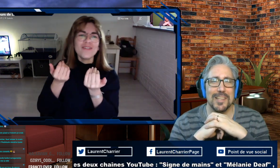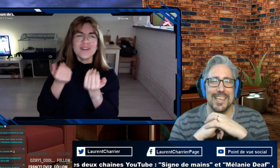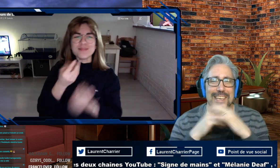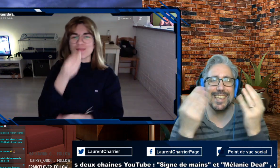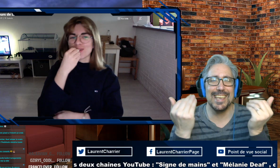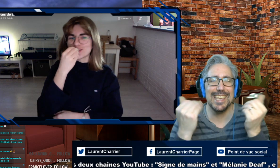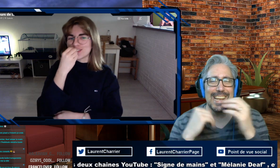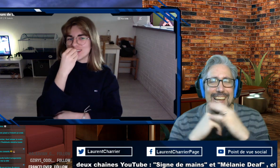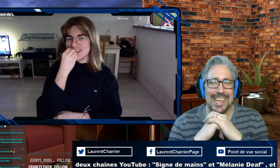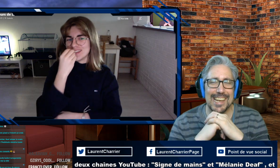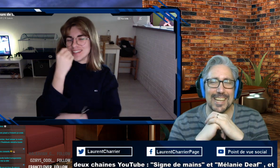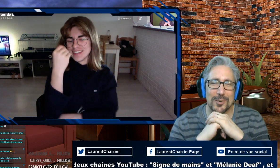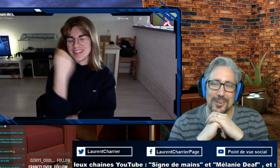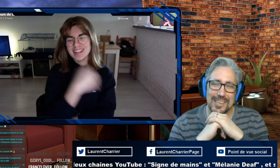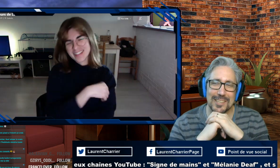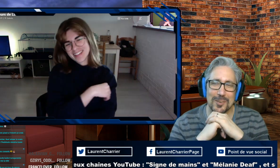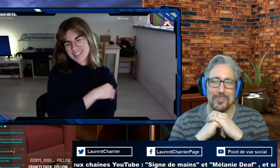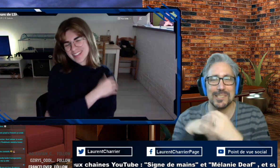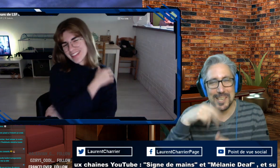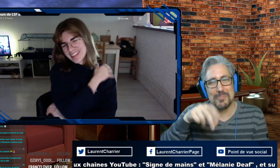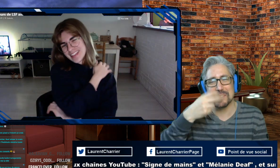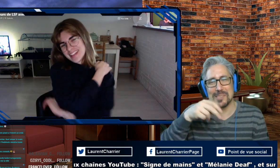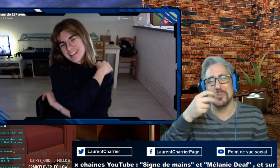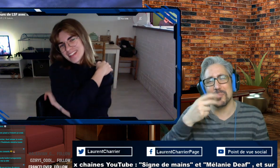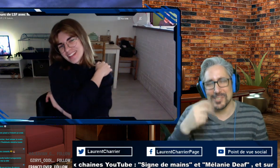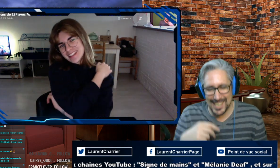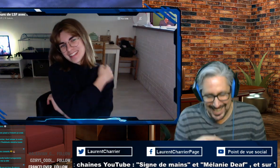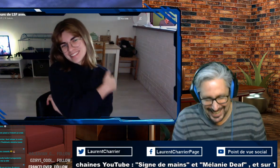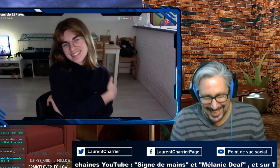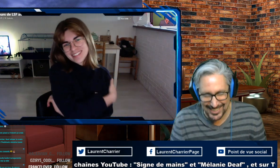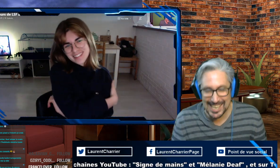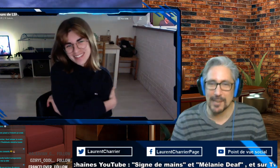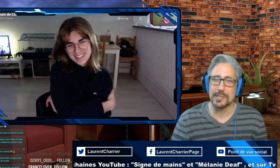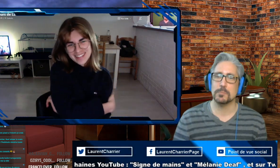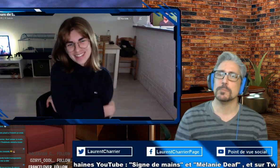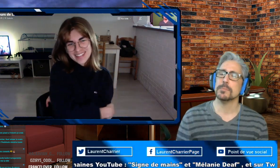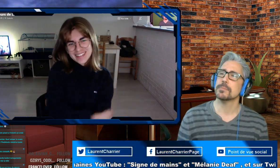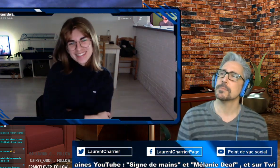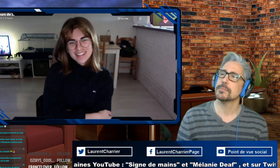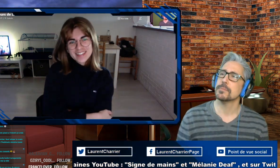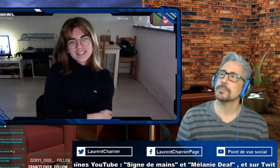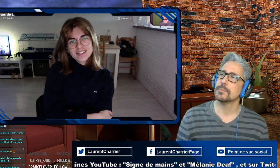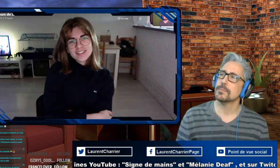attend. Il attend. Il attend parce qu'il veut manger. Donc il est comme ça.